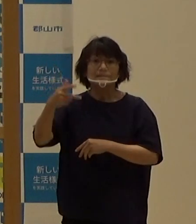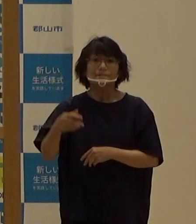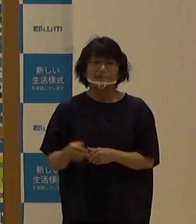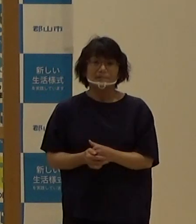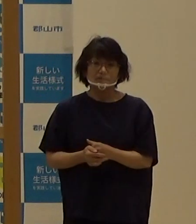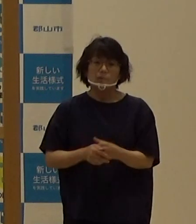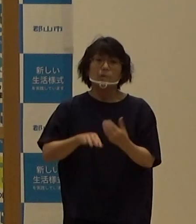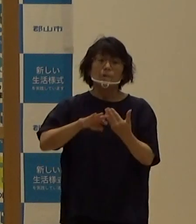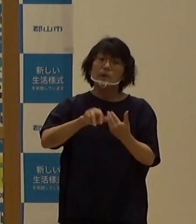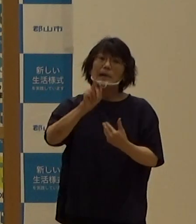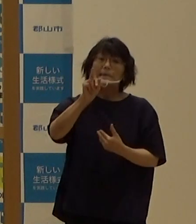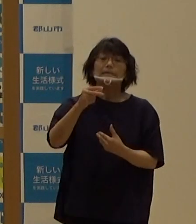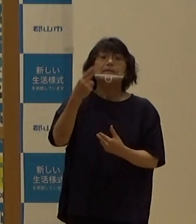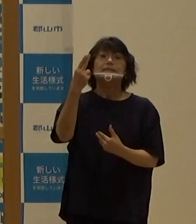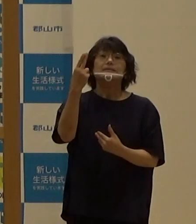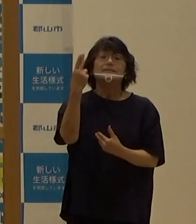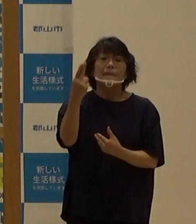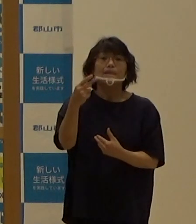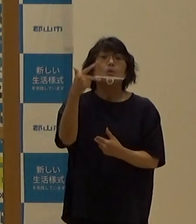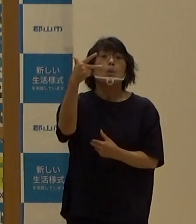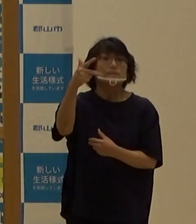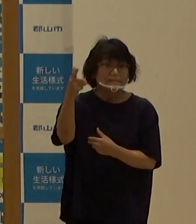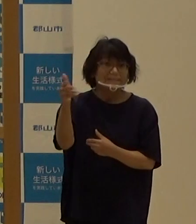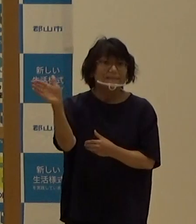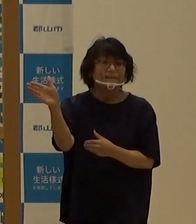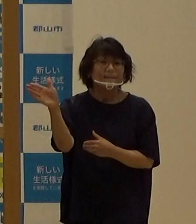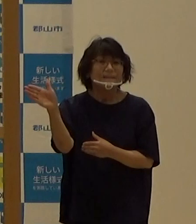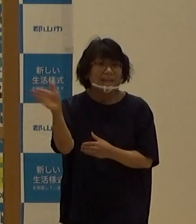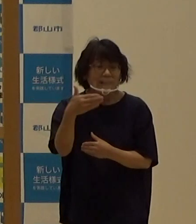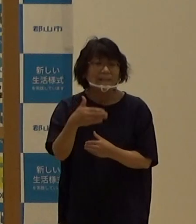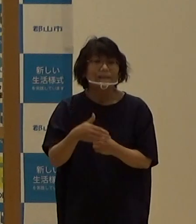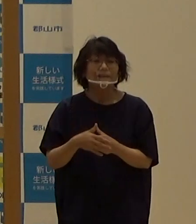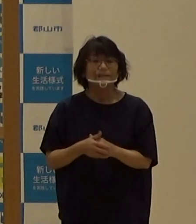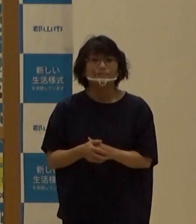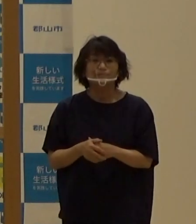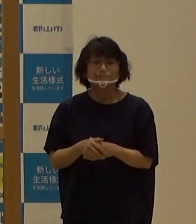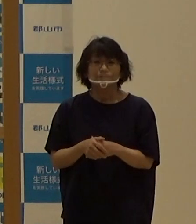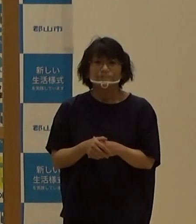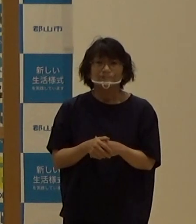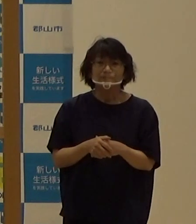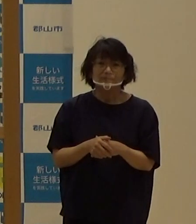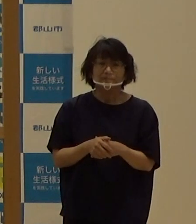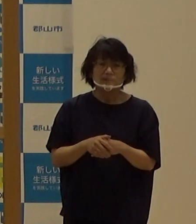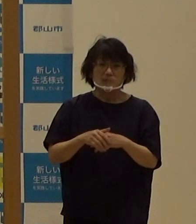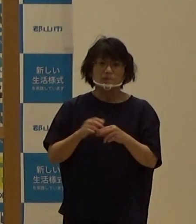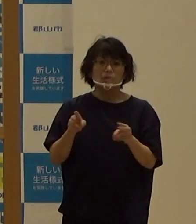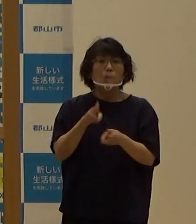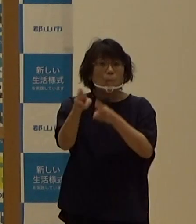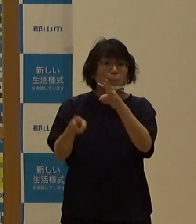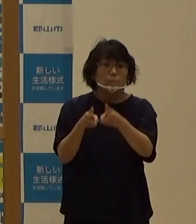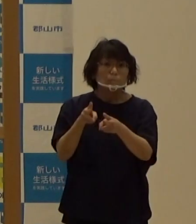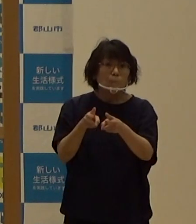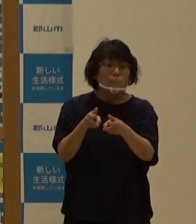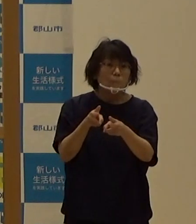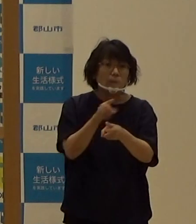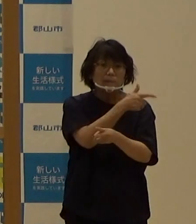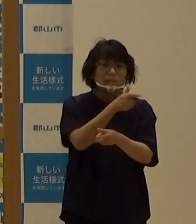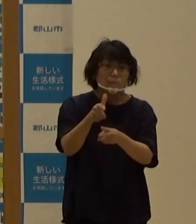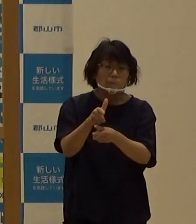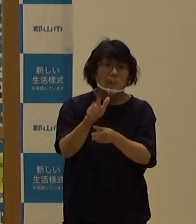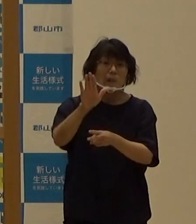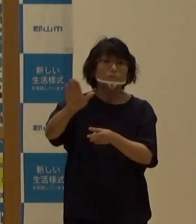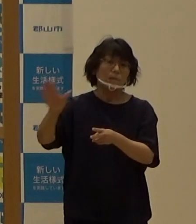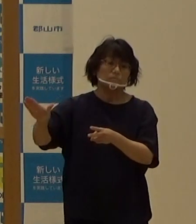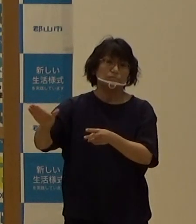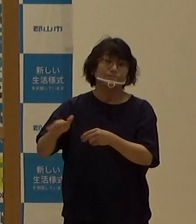からですね、高齢者に工場拡張で立地している企業さんもおありですので、これが大